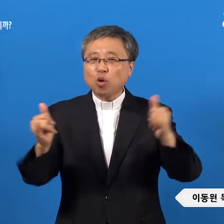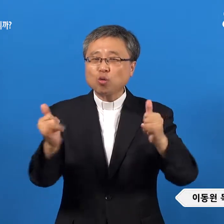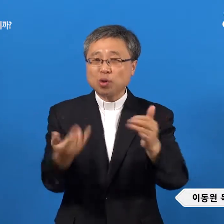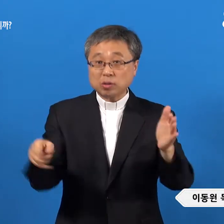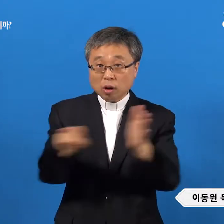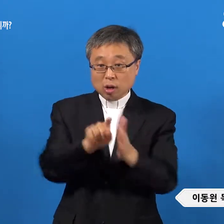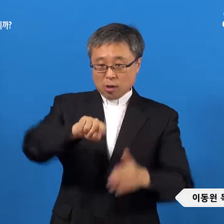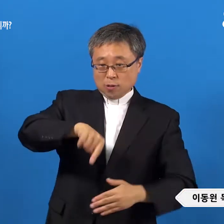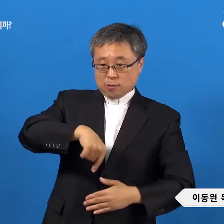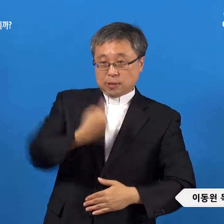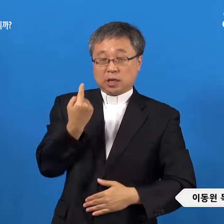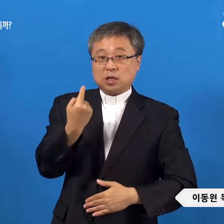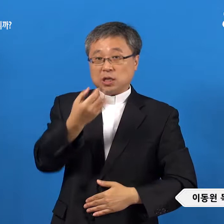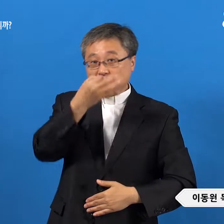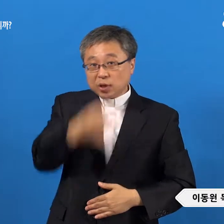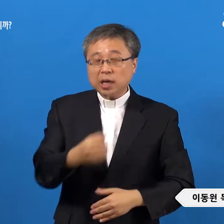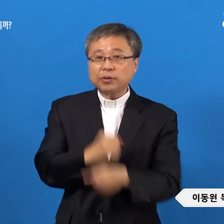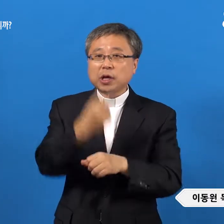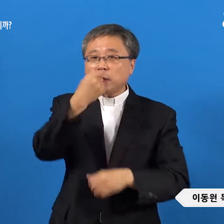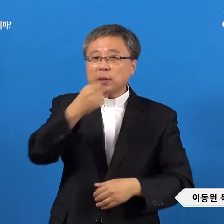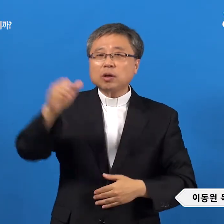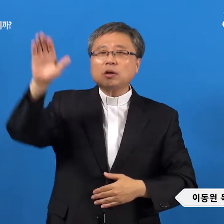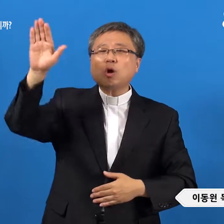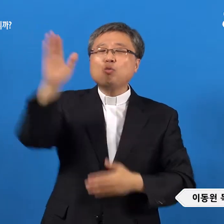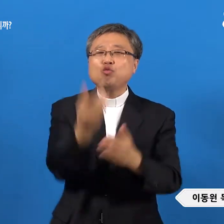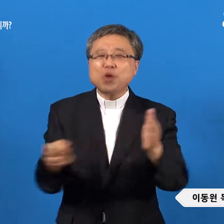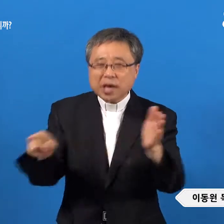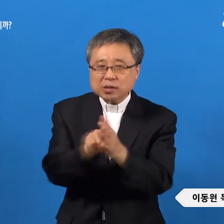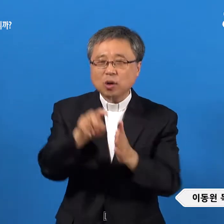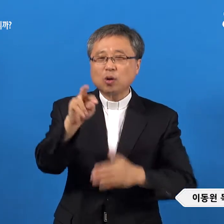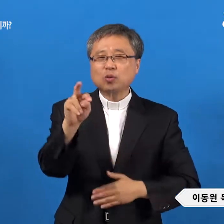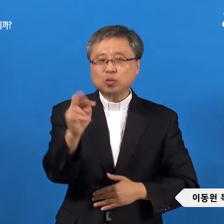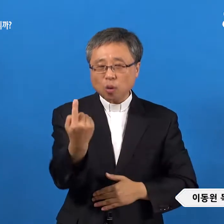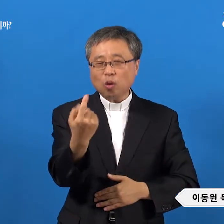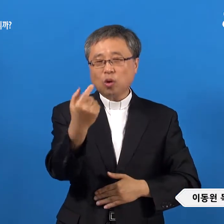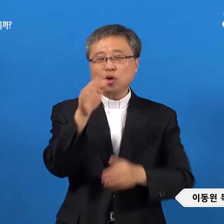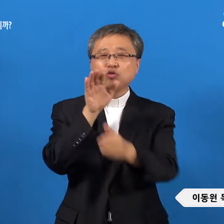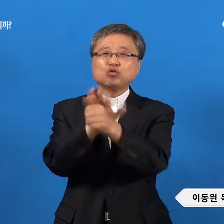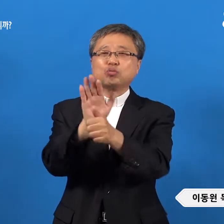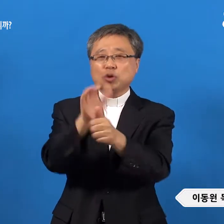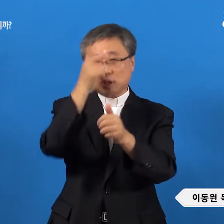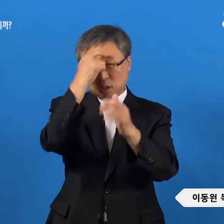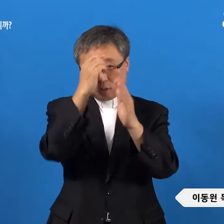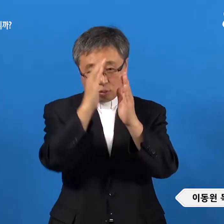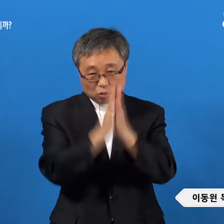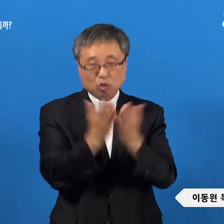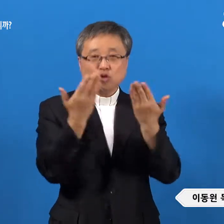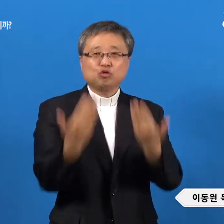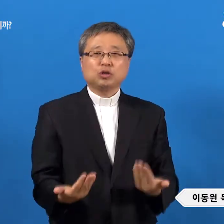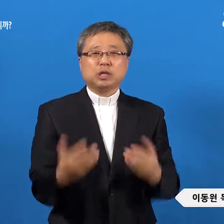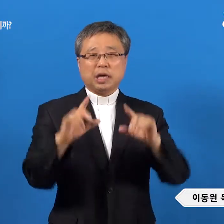자기를 쳐놓은 사람들을 위해서, 히틀러를 위해서, 정권을 위해서 그는 중보의 기도를 쉬지 않았습니다.